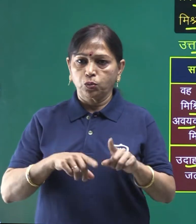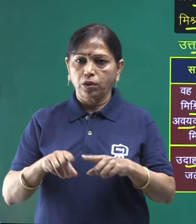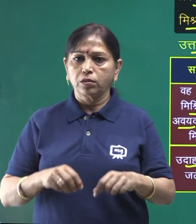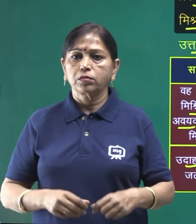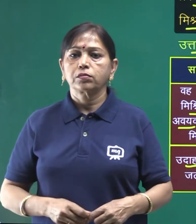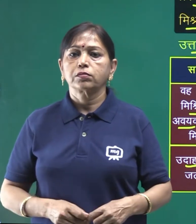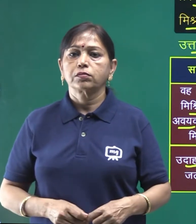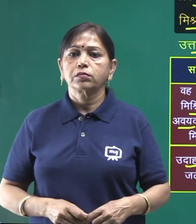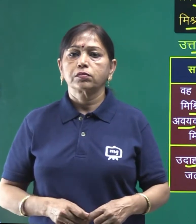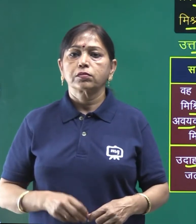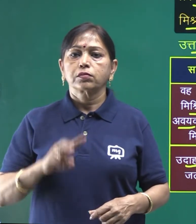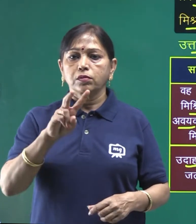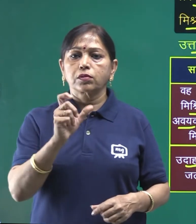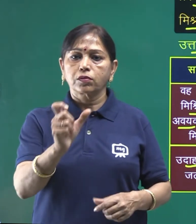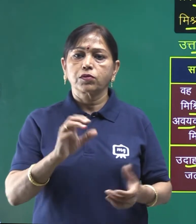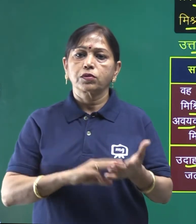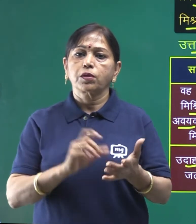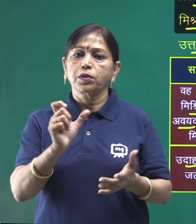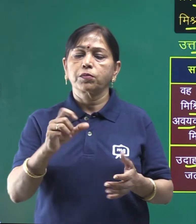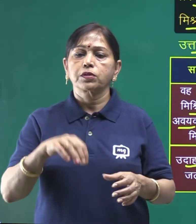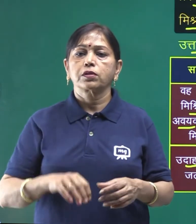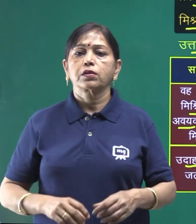उदाहरण विषमांगी मिश्रण का